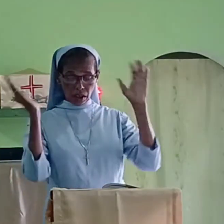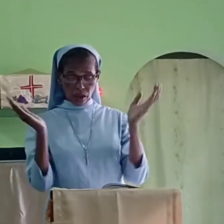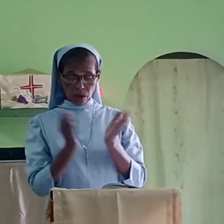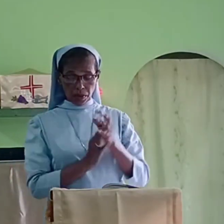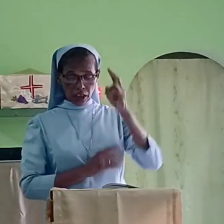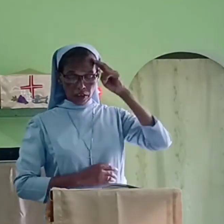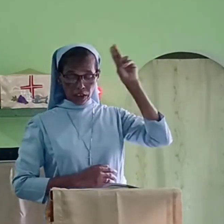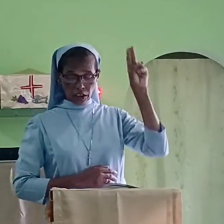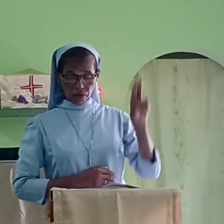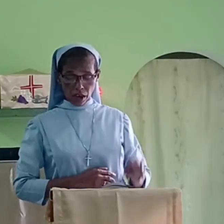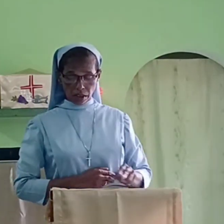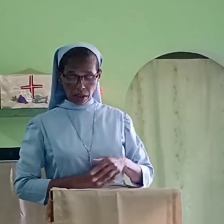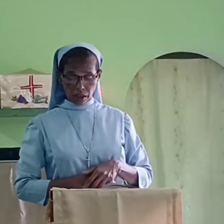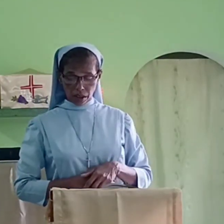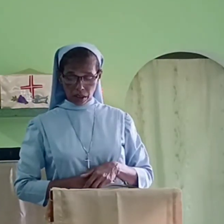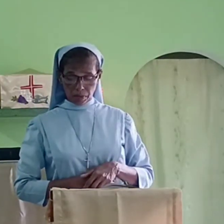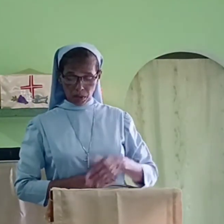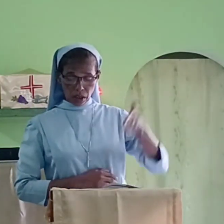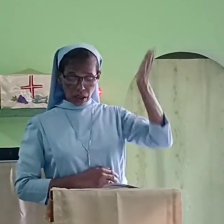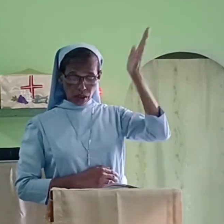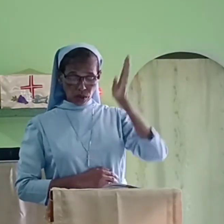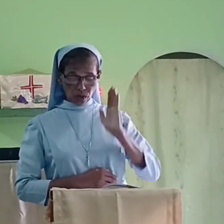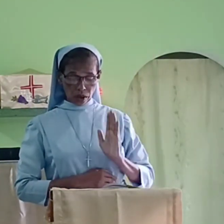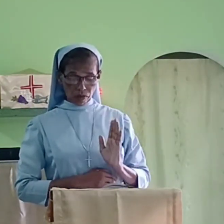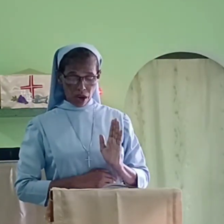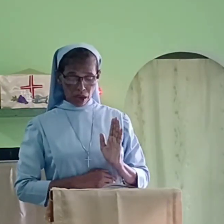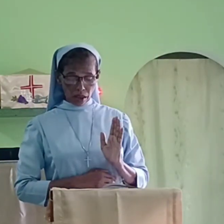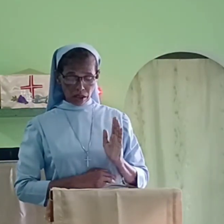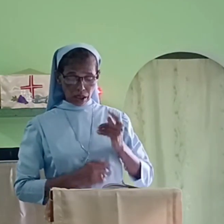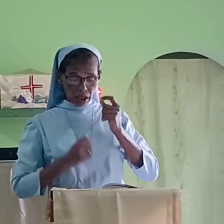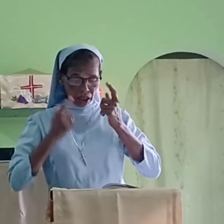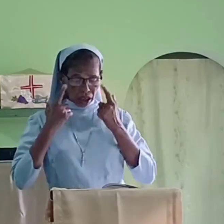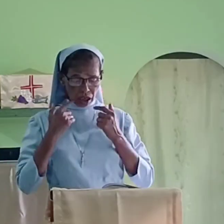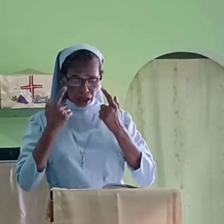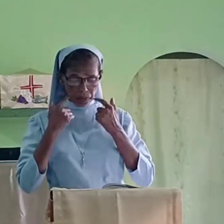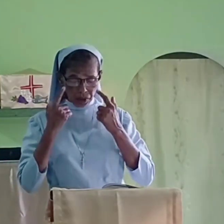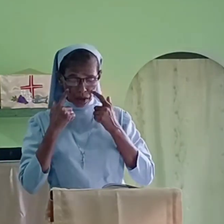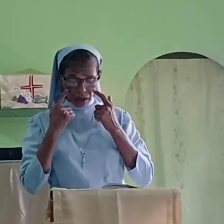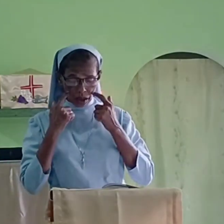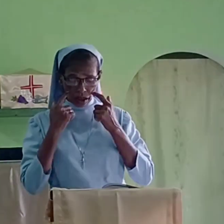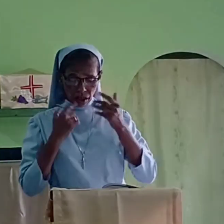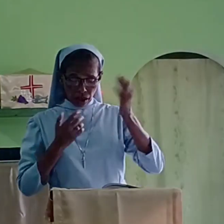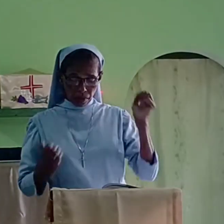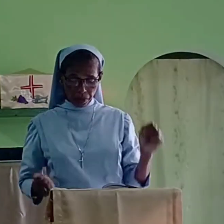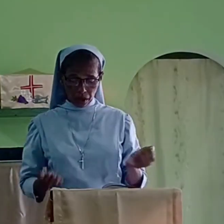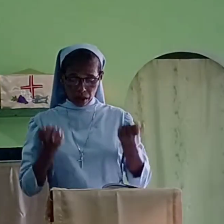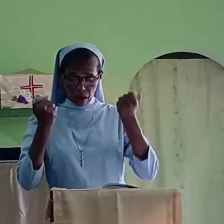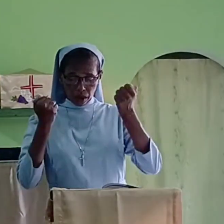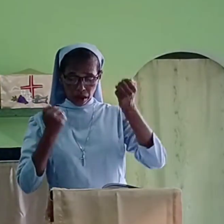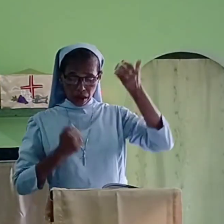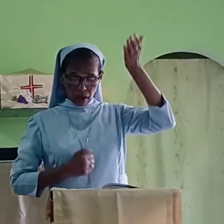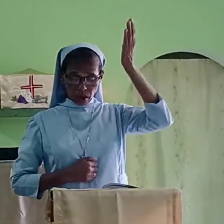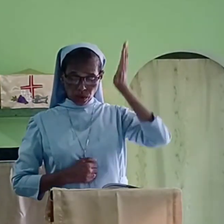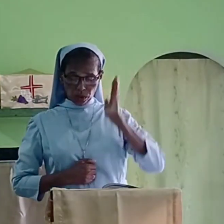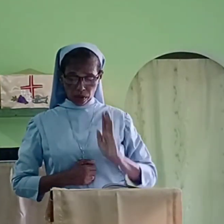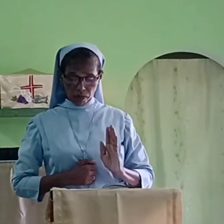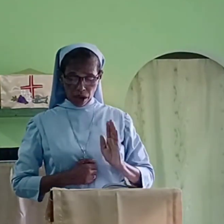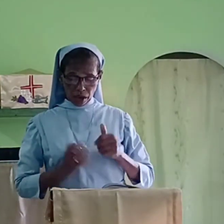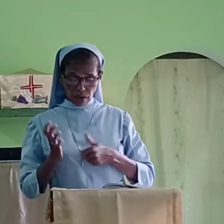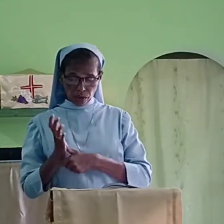නොදුටුවෝය. එහෙත් ඔවුහු උන්වහන්සේ නොදුටුවෝයැයි කීහ. උන්වහන්සේ මුළු ශුද්ධ